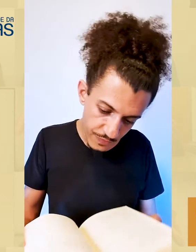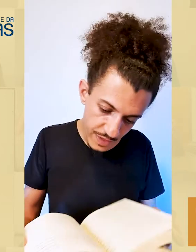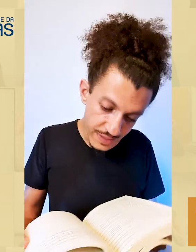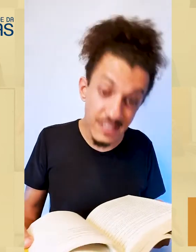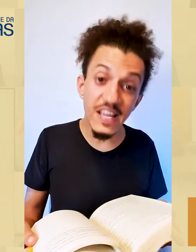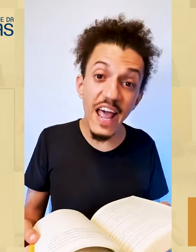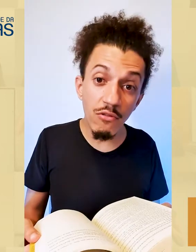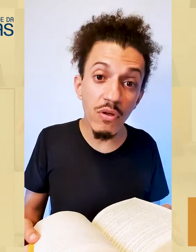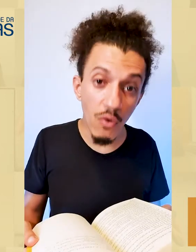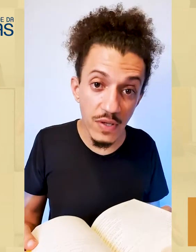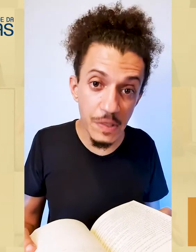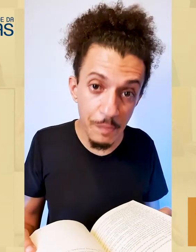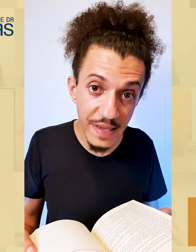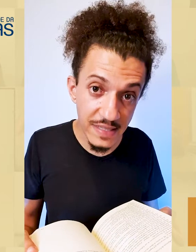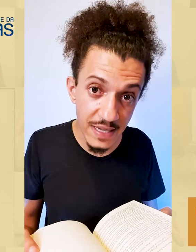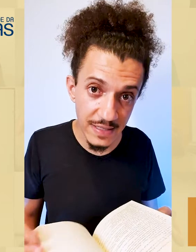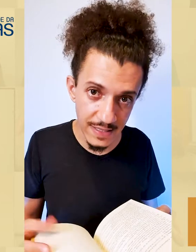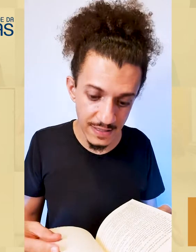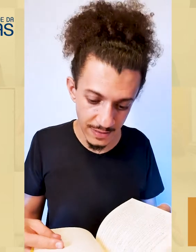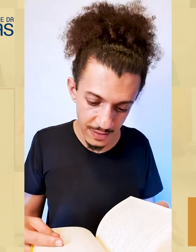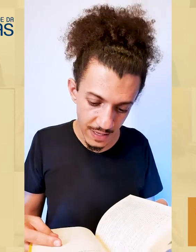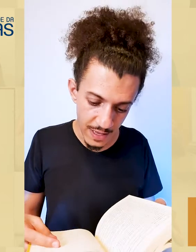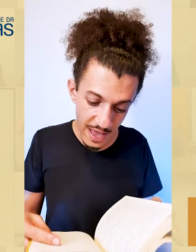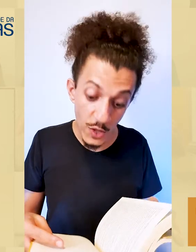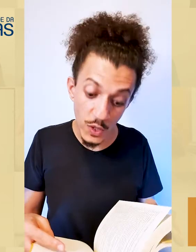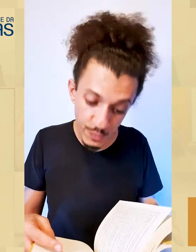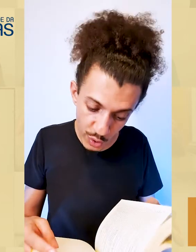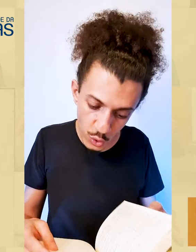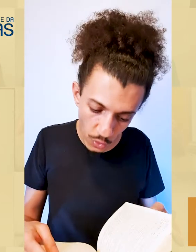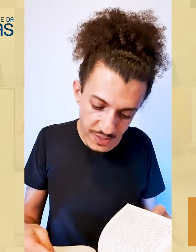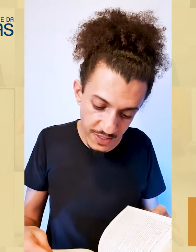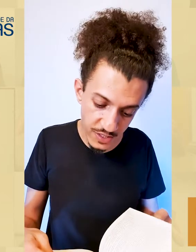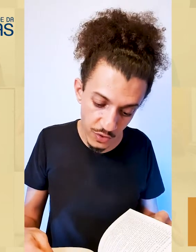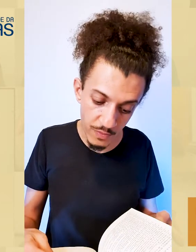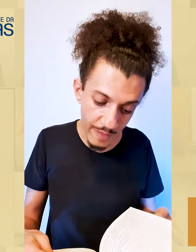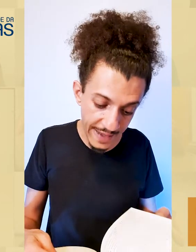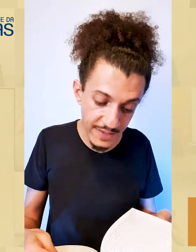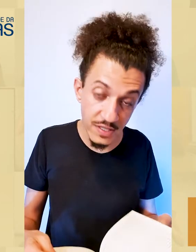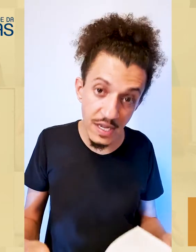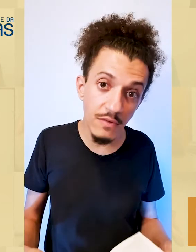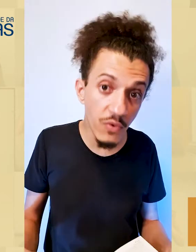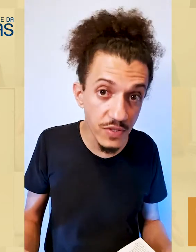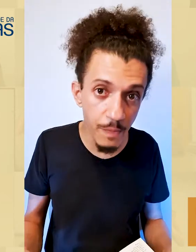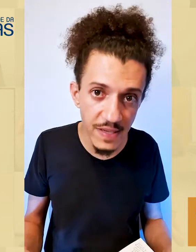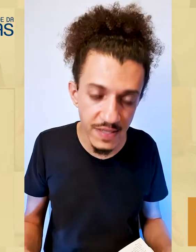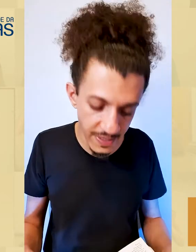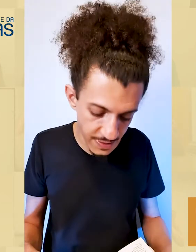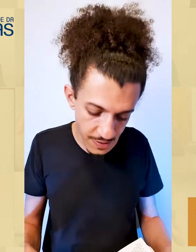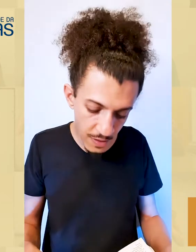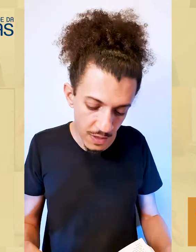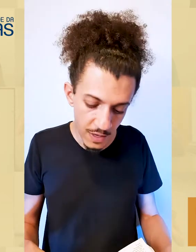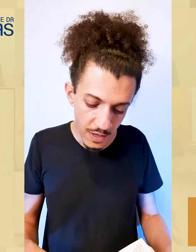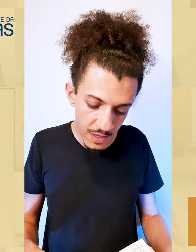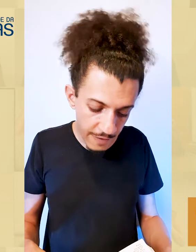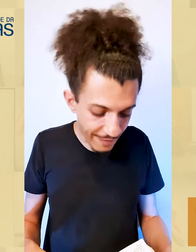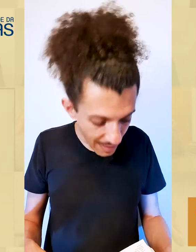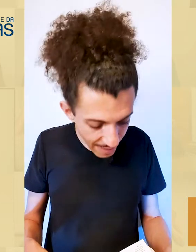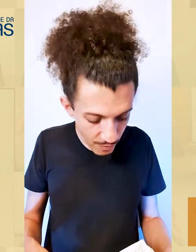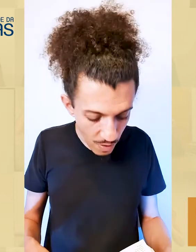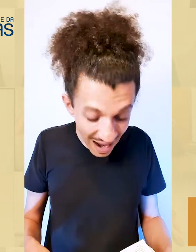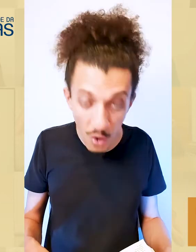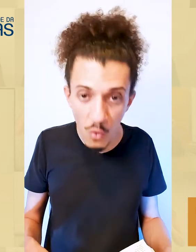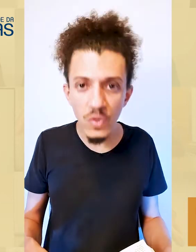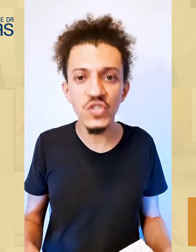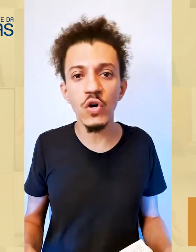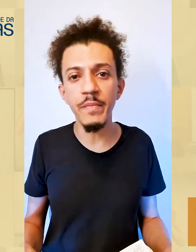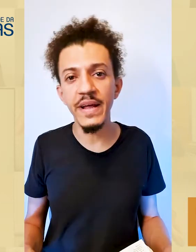de 111 pesquisas. Em 2012 existiam mais de 111 pesquisas que